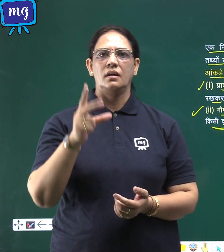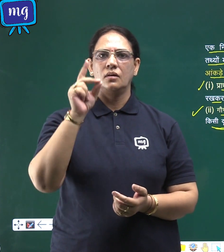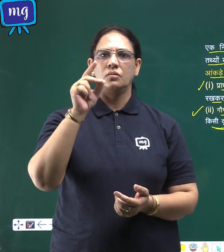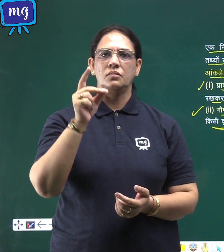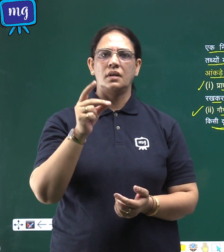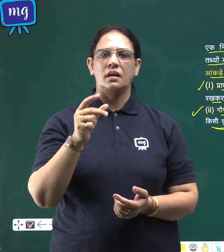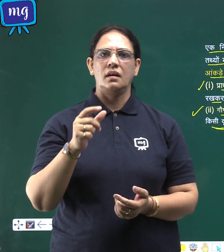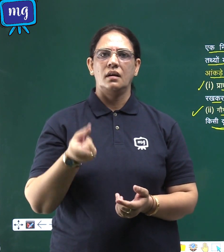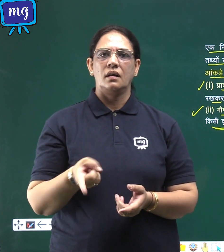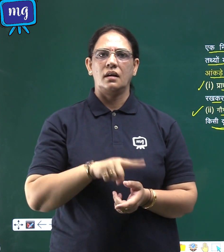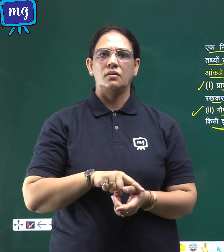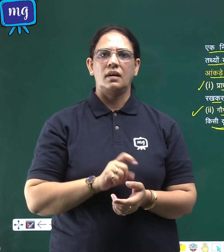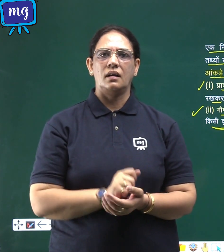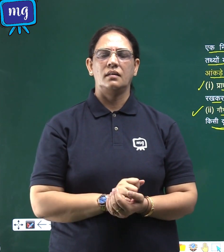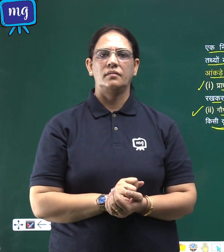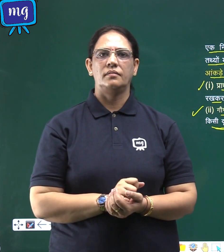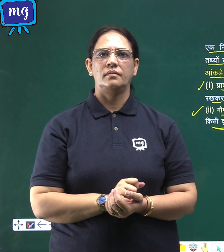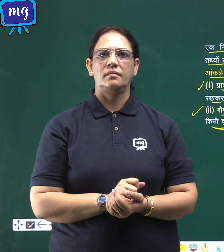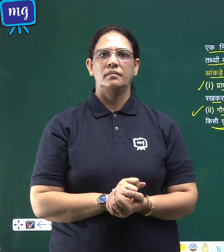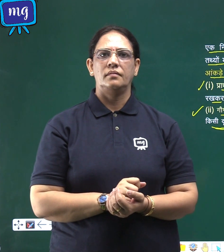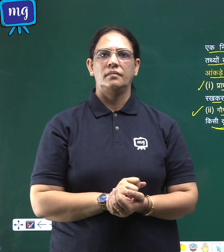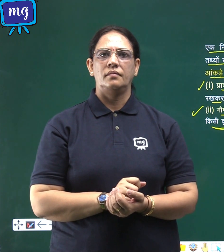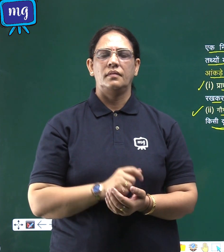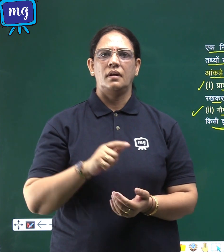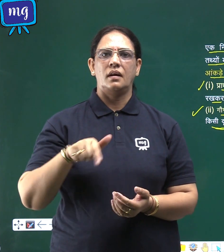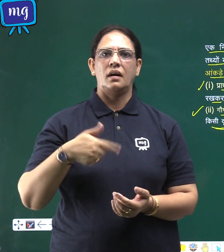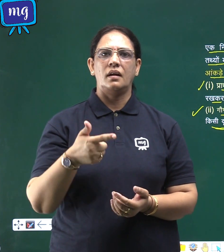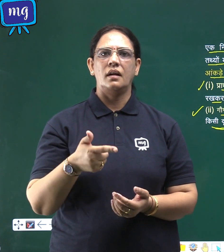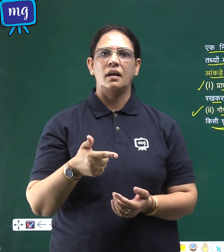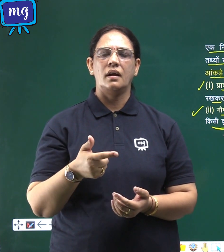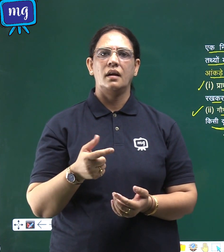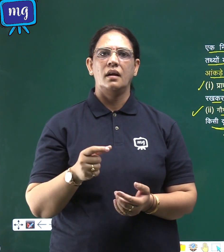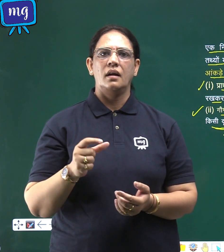अन्य संधर्म करना